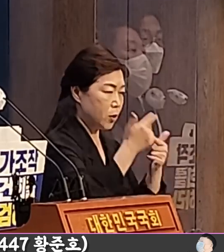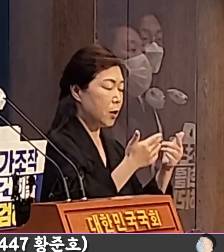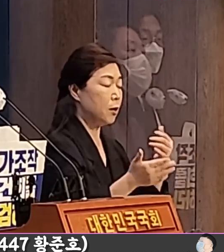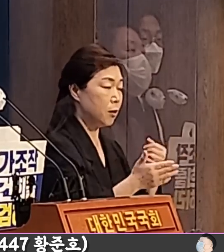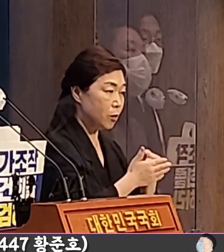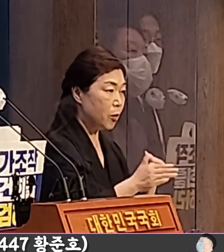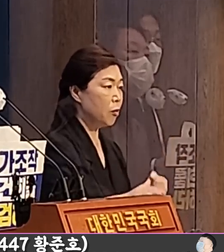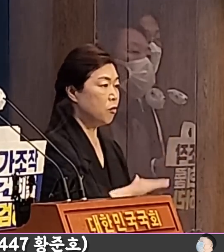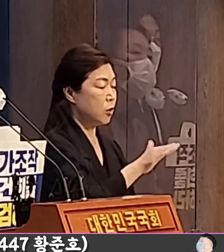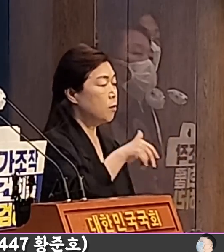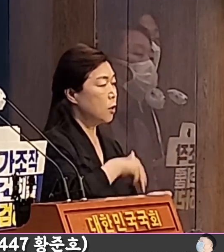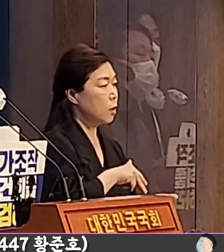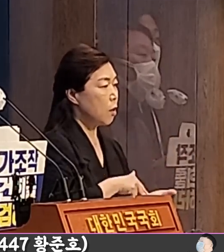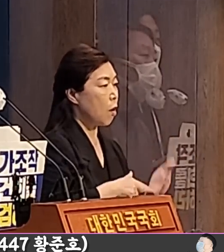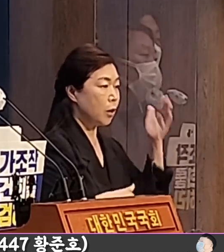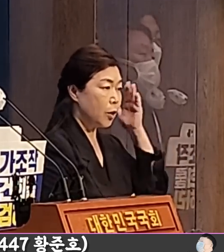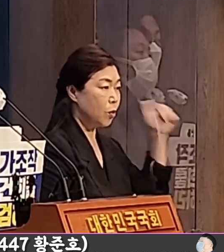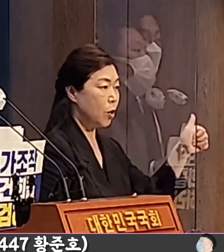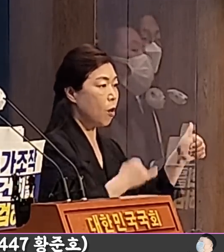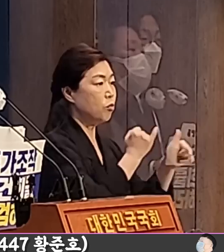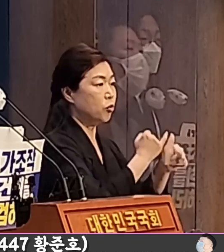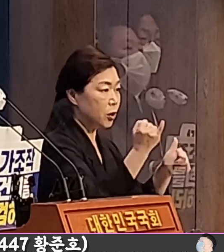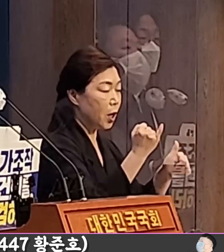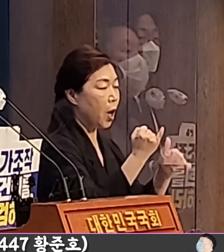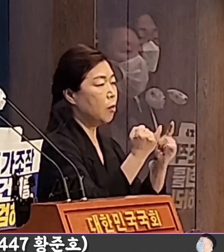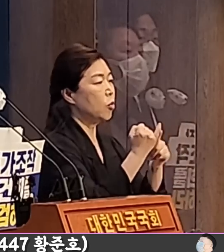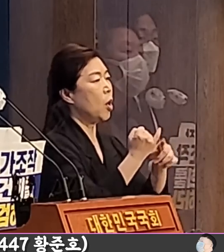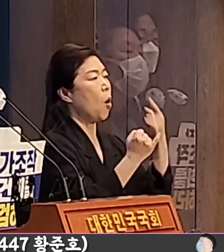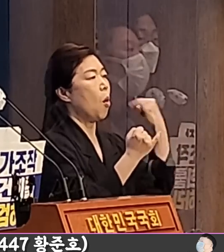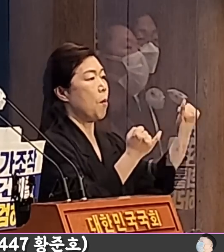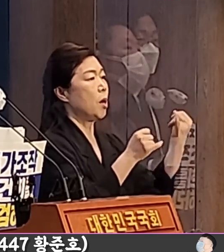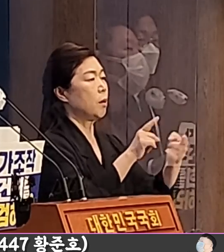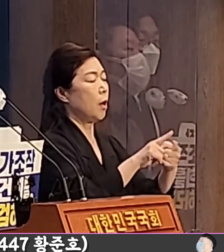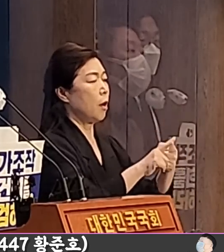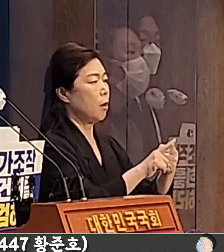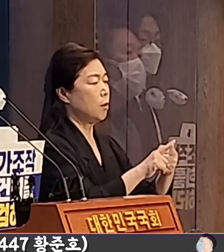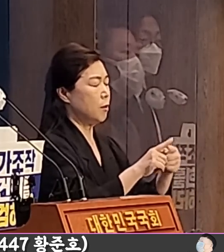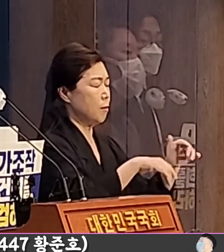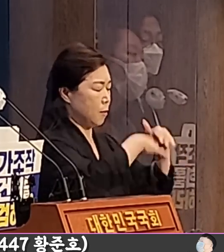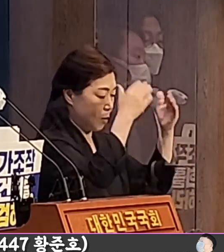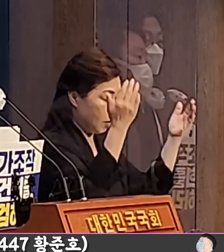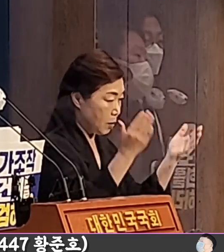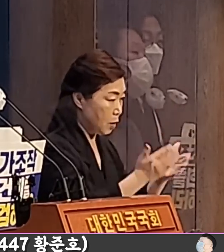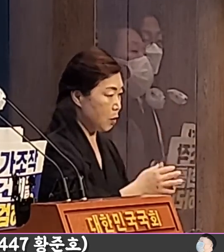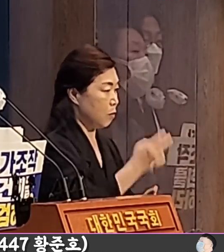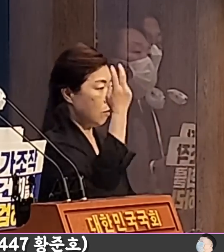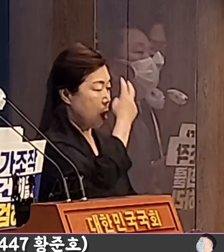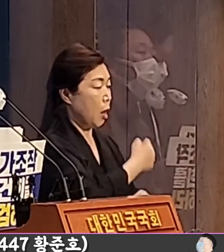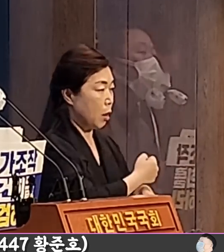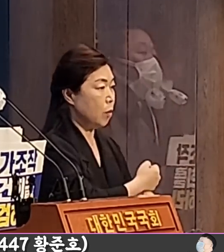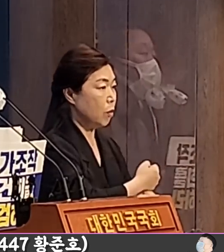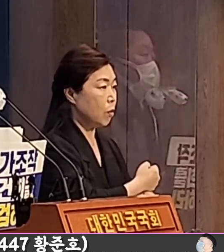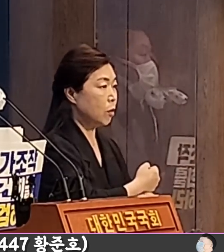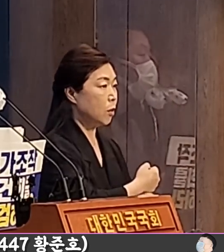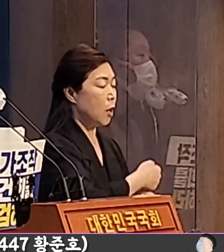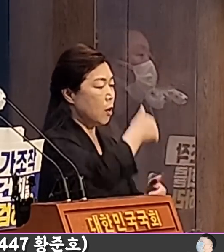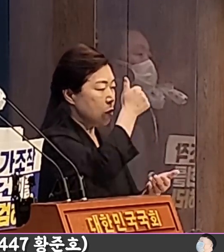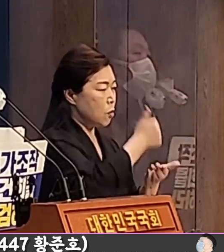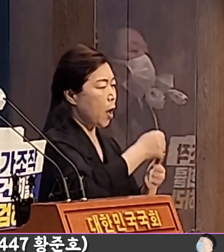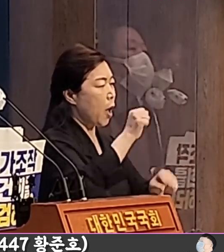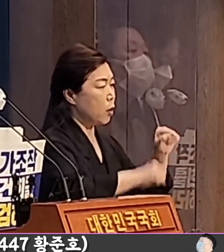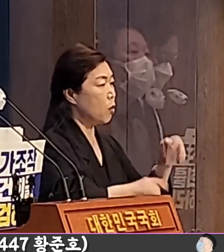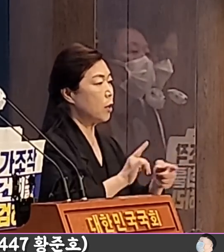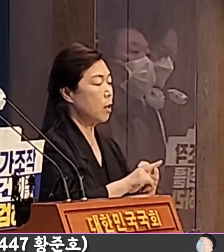때문에 대통령 배우자, 대통령 장모에 대한 포괄적인 그리고 아주 수없이 많은 범법행위에